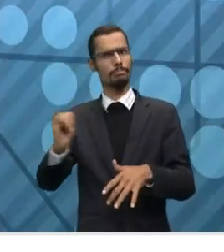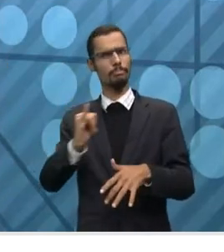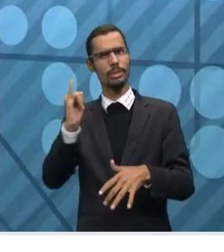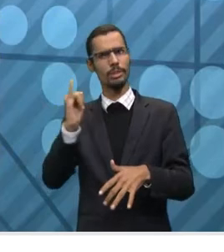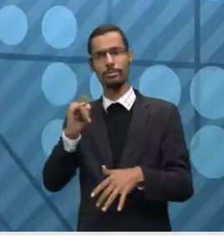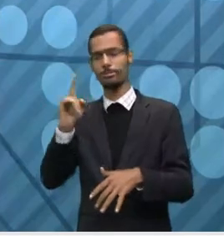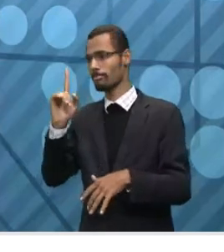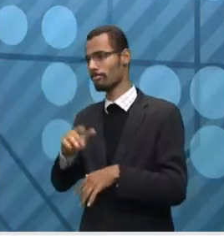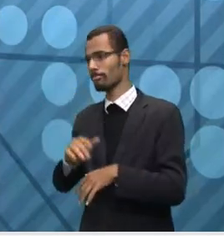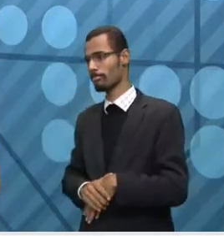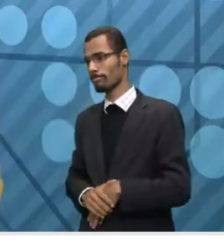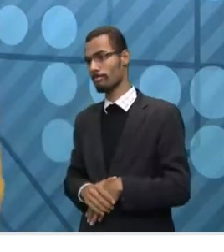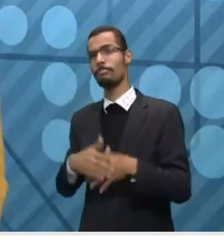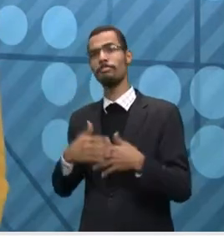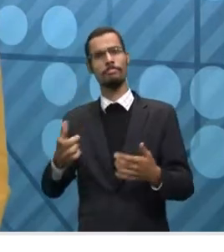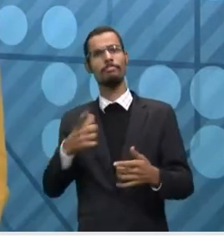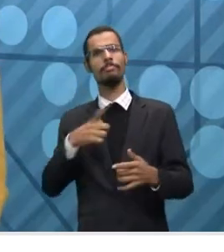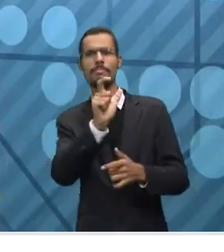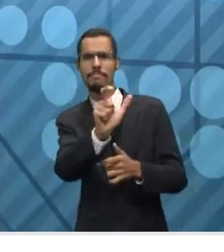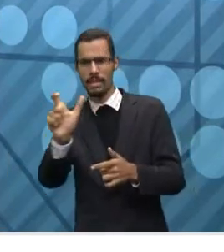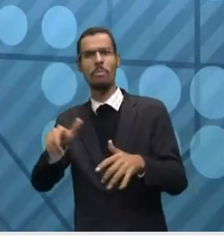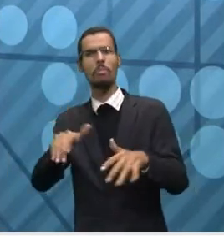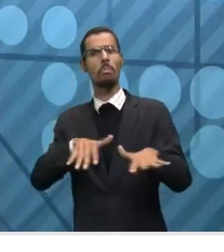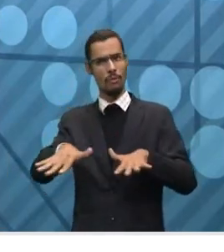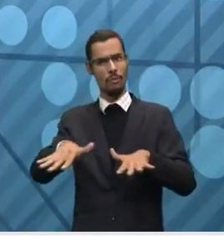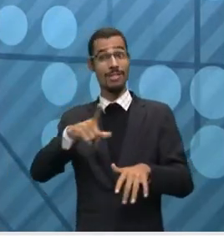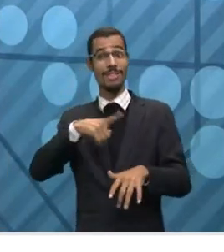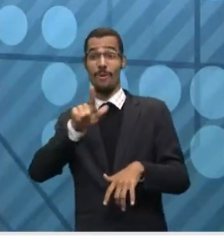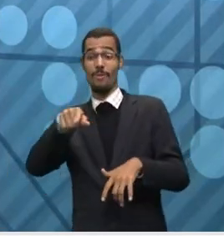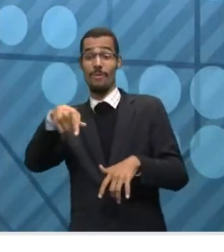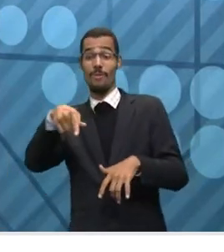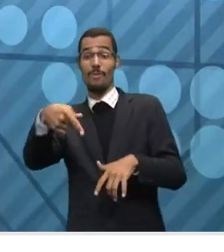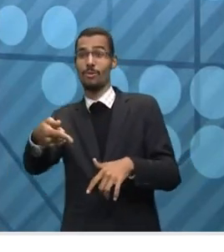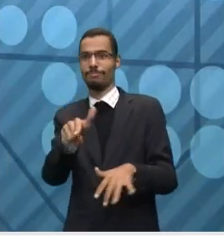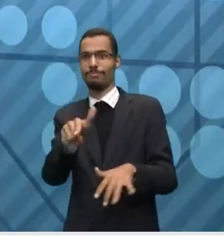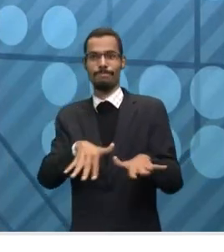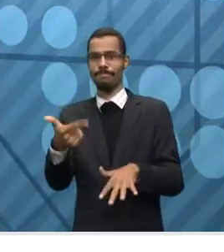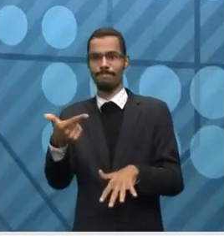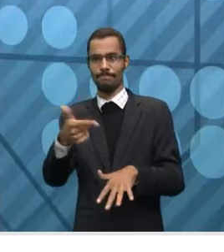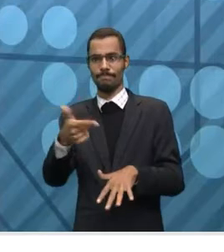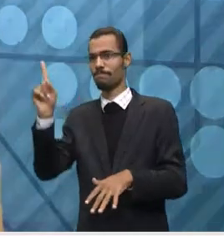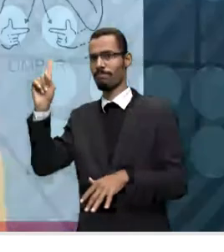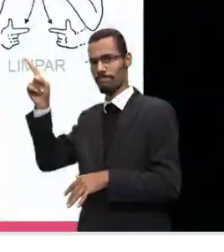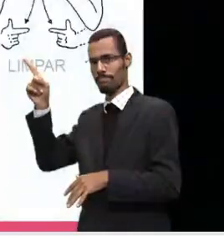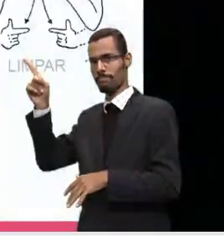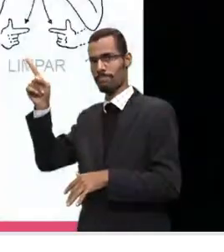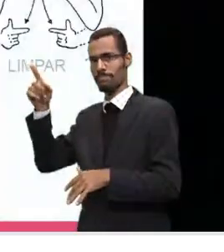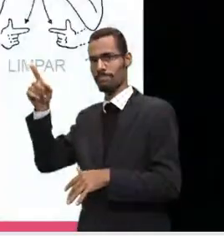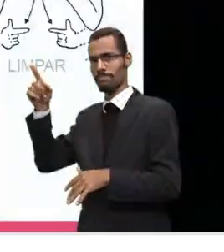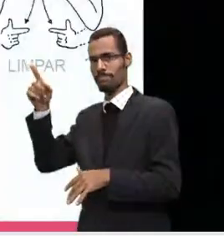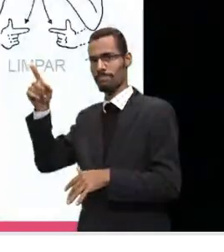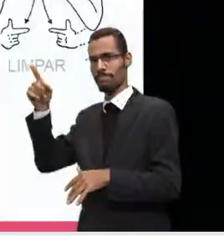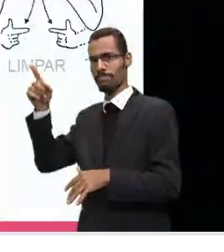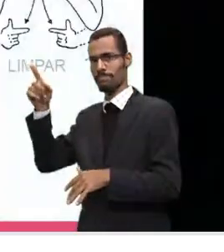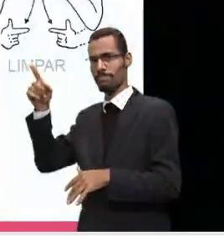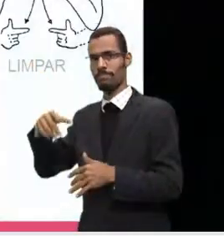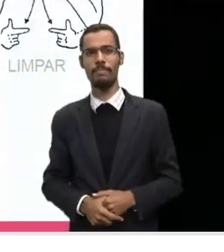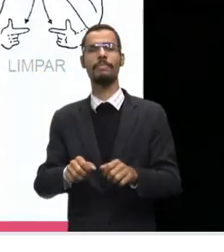parâmetro, tá? Existem vocábulos que têm movimento e outros que não terão movimento. Eu trouxe no quadro para você observar.